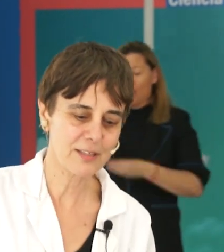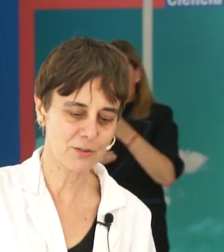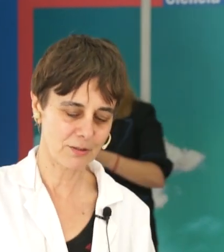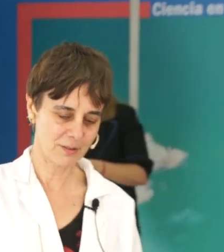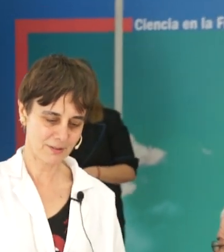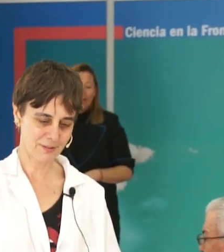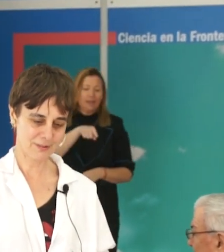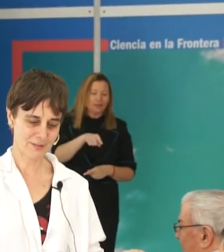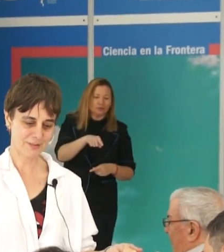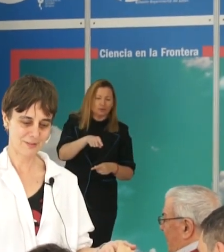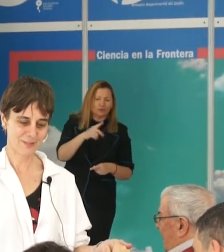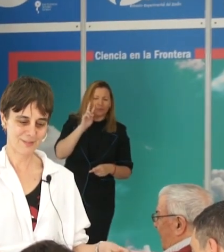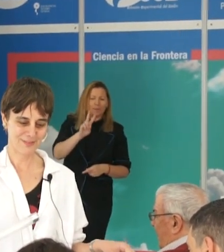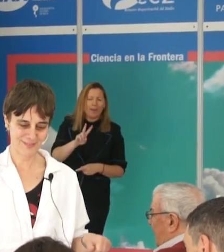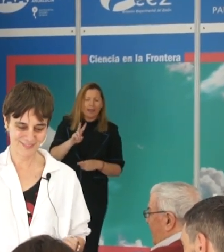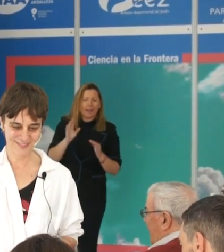y esto?